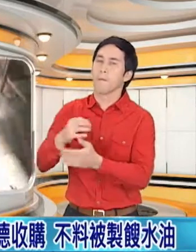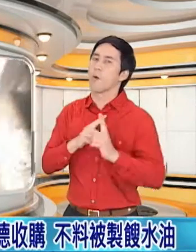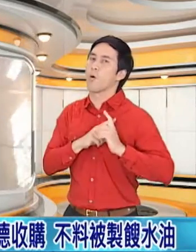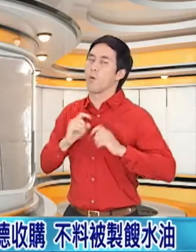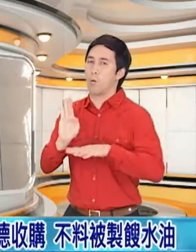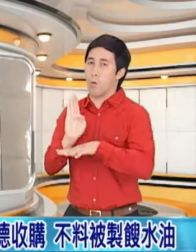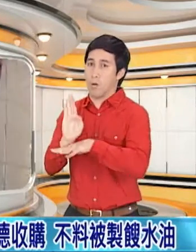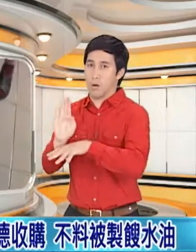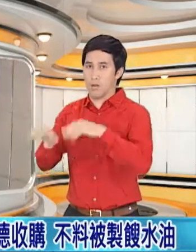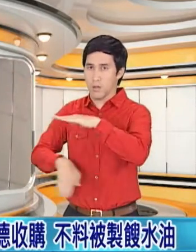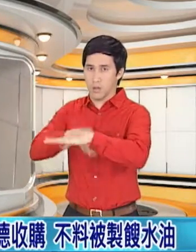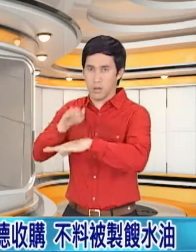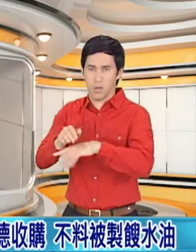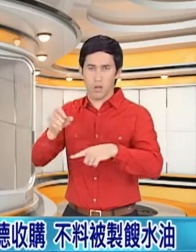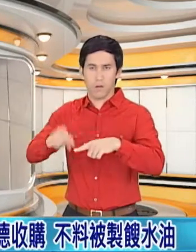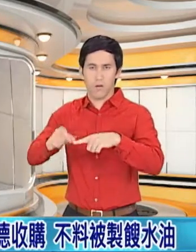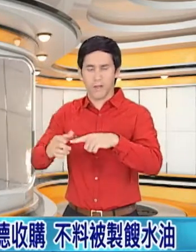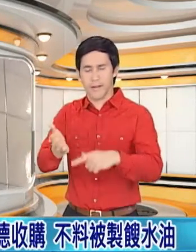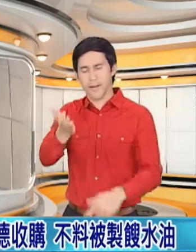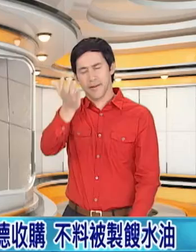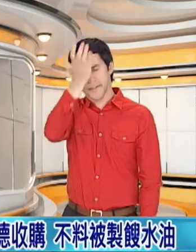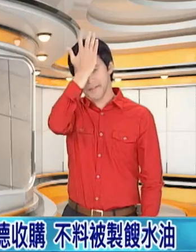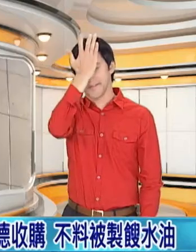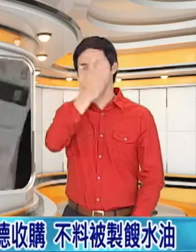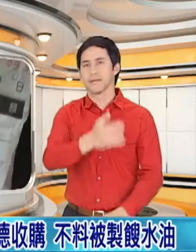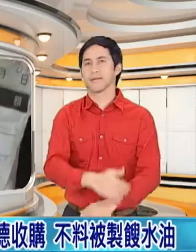是被拿去做成了馊水油。